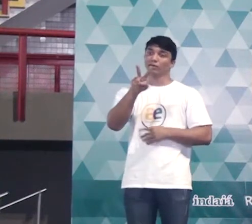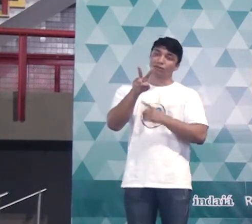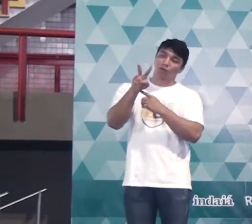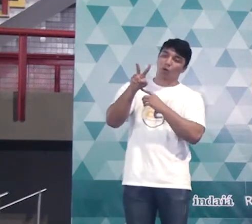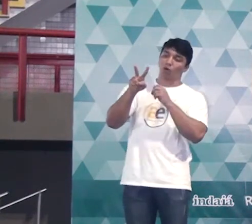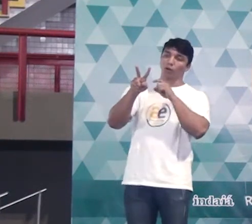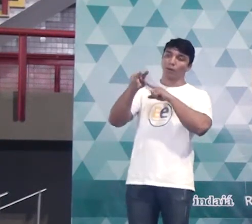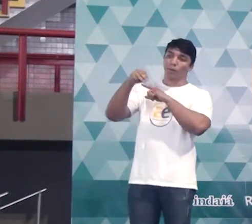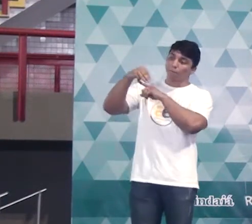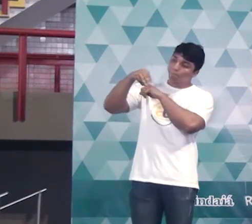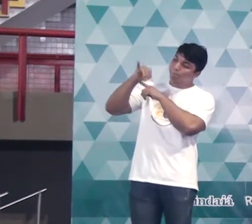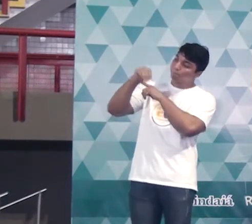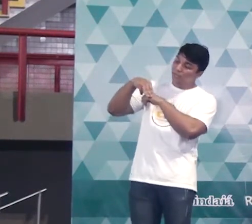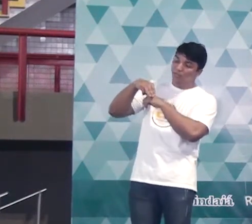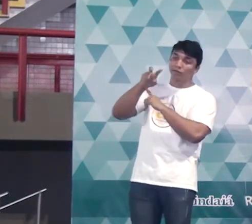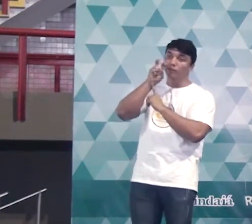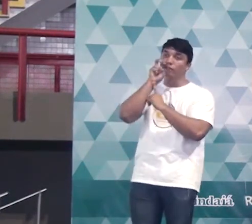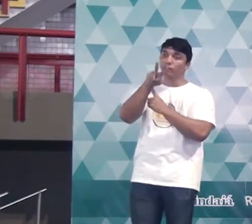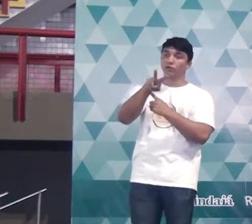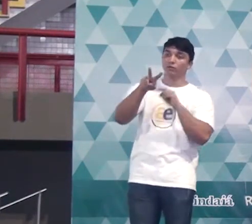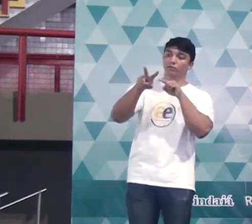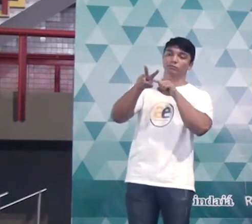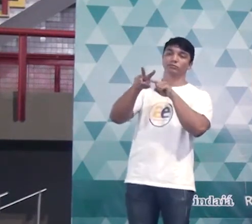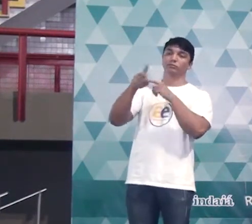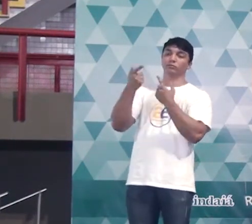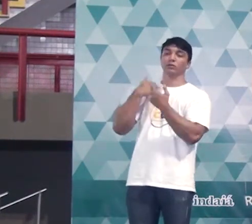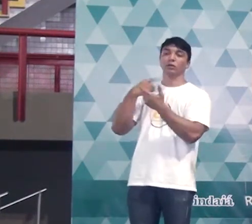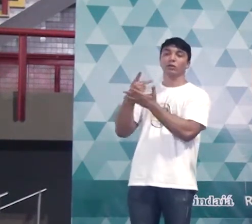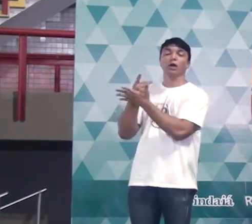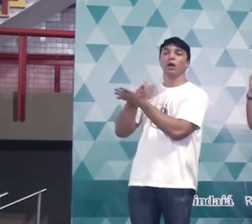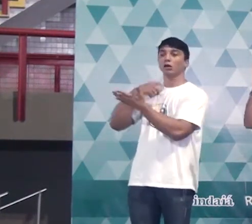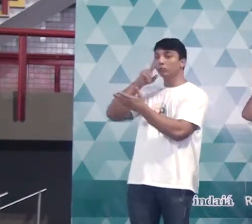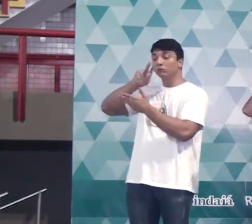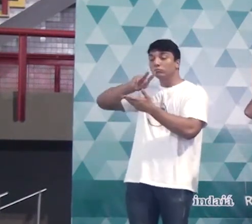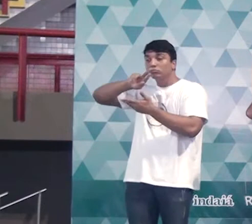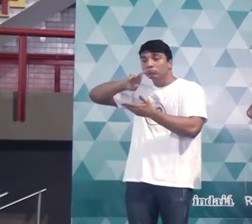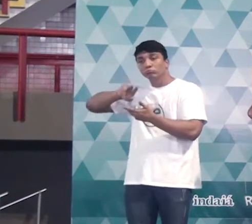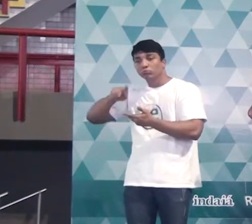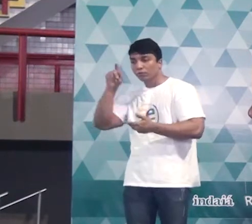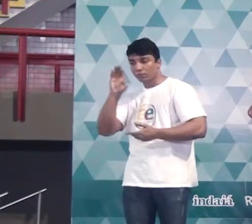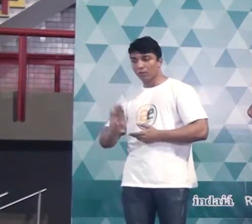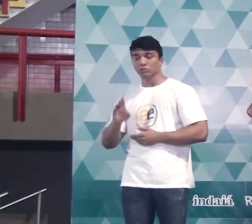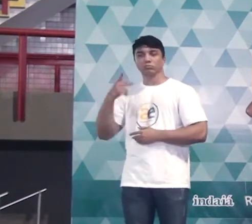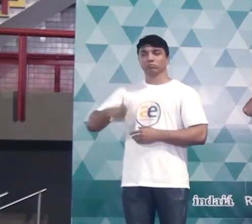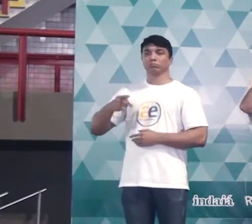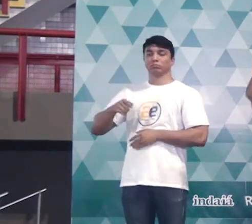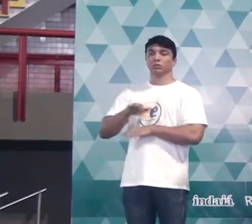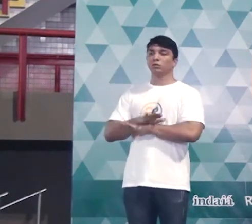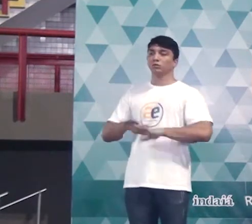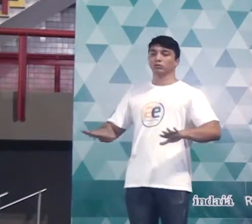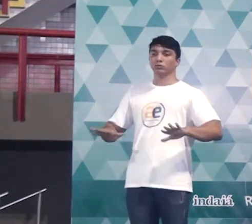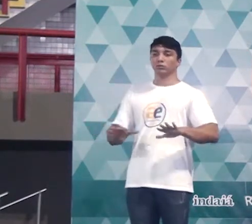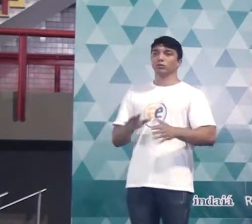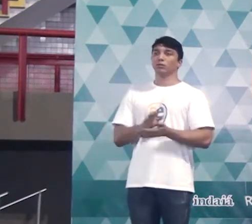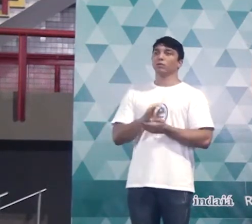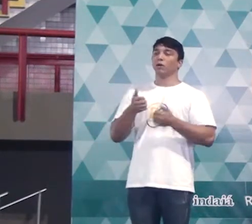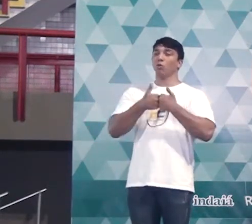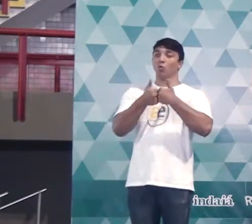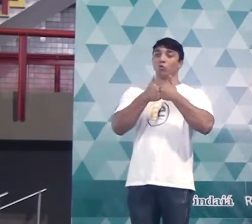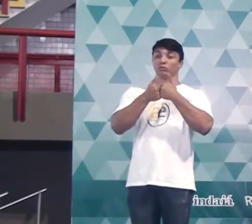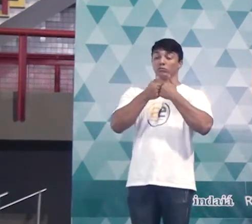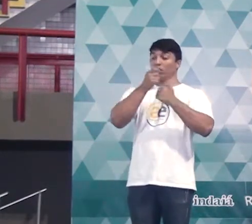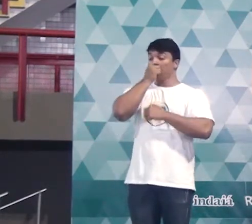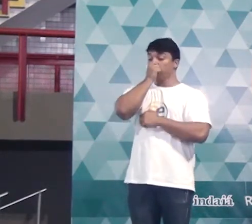escrevendo, né? Para mim ver, isso é a fala brasileira, é assim, né? Você está no ônibus lotado,